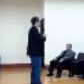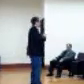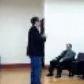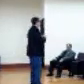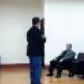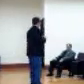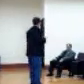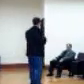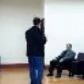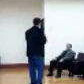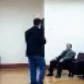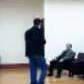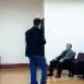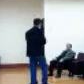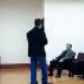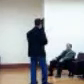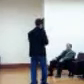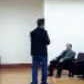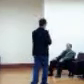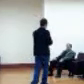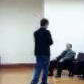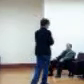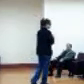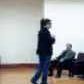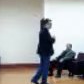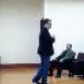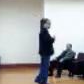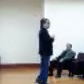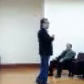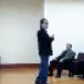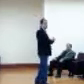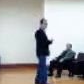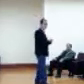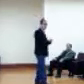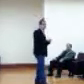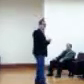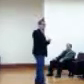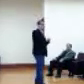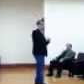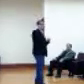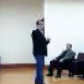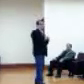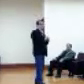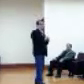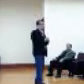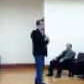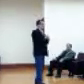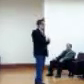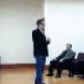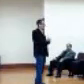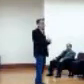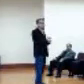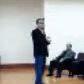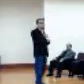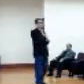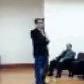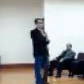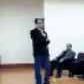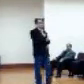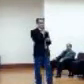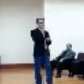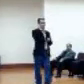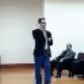estoy especulando, como lenguaje artificial no iba a tener alcance, porque no fue creado por las necesidades del ser humano,